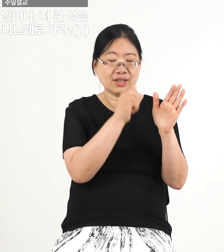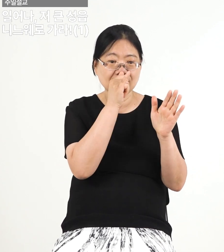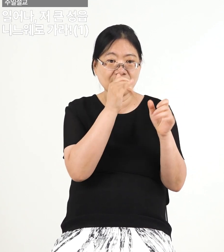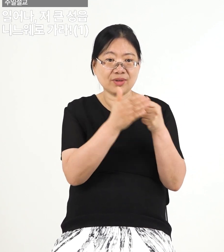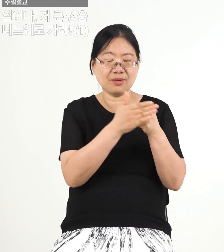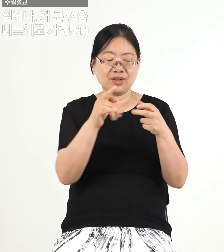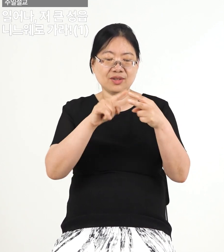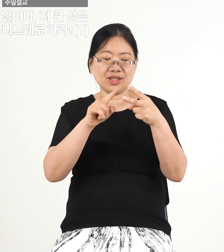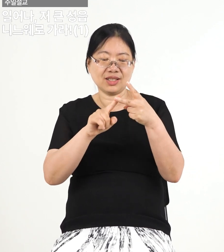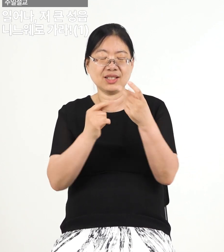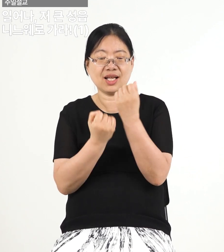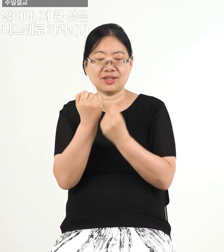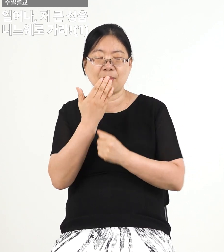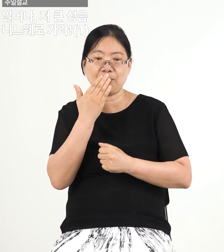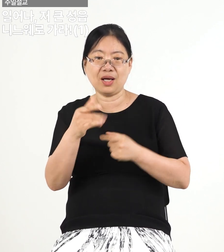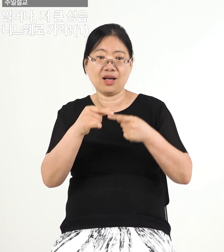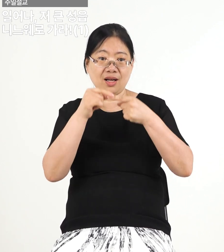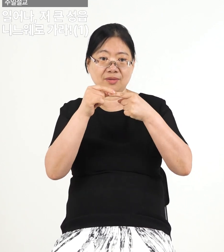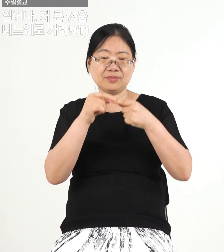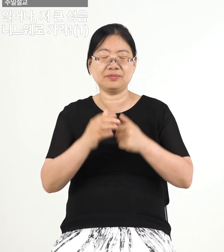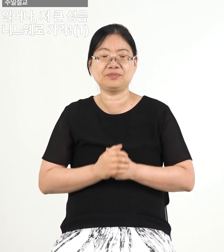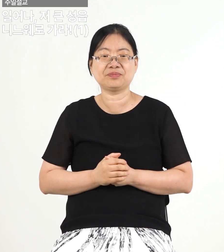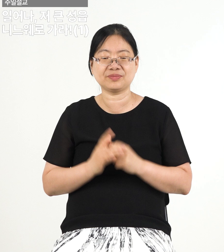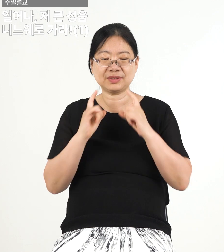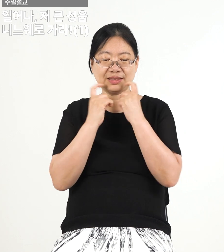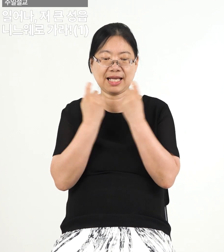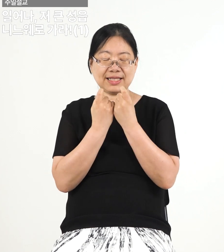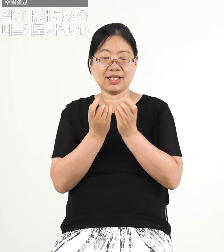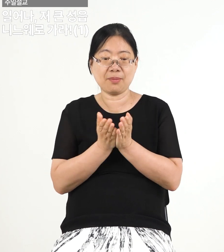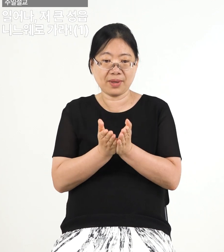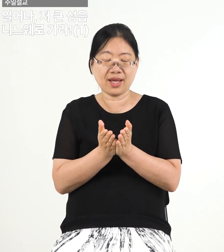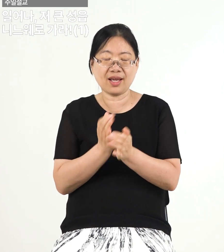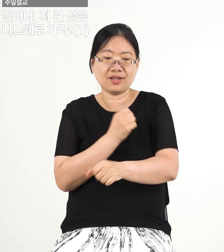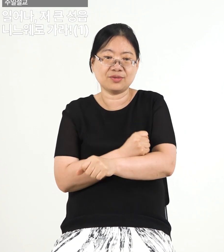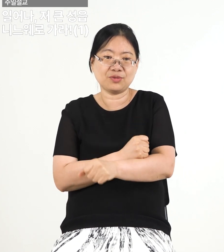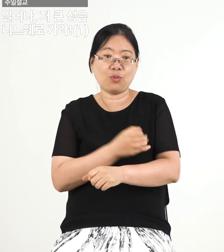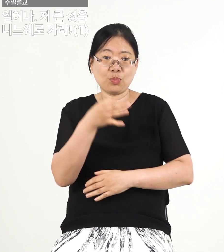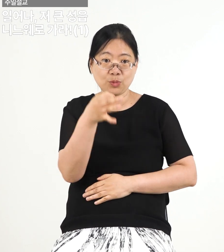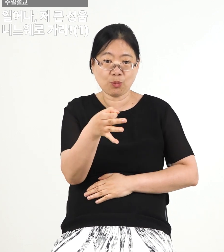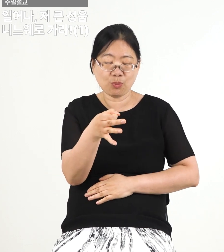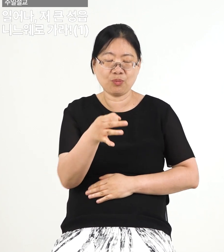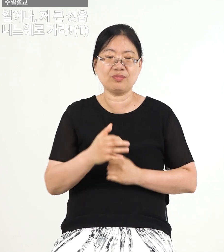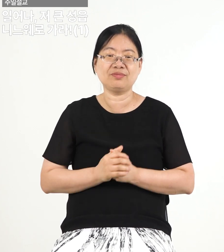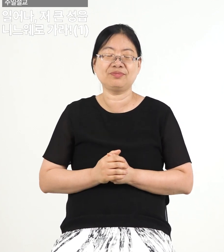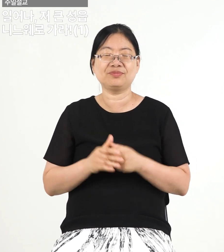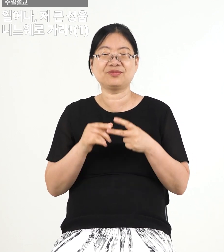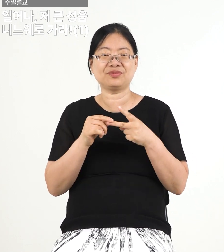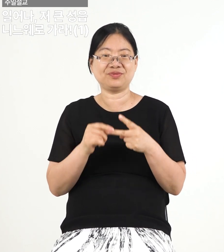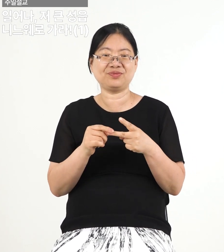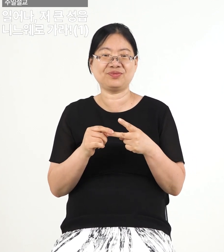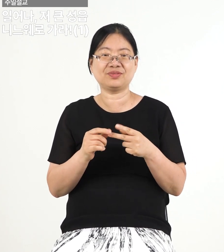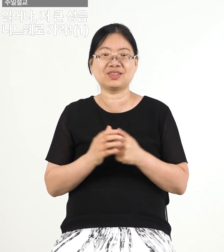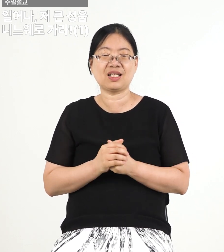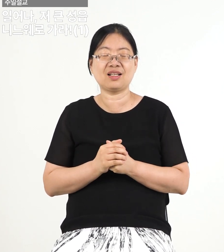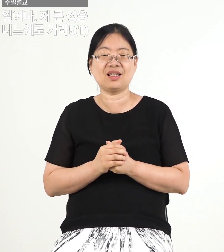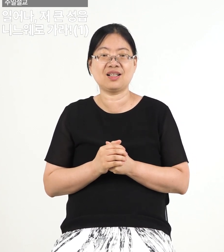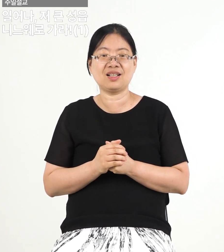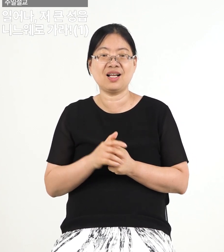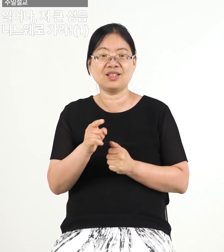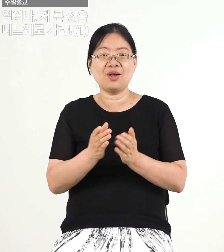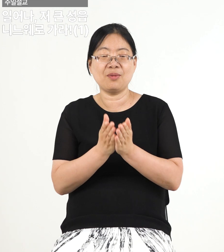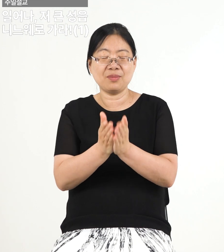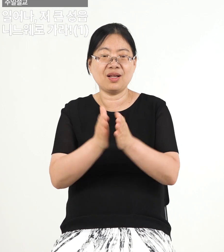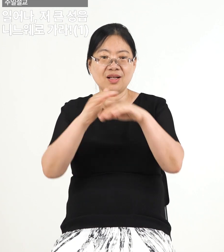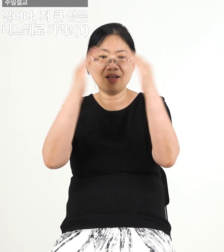가능해요. 첫째는 그냥 자기 개인의 뱃삭, 개인의 뱃삭. 두 번째는 그